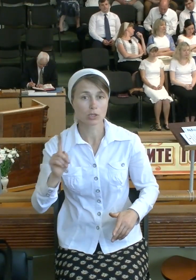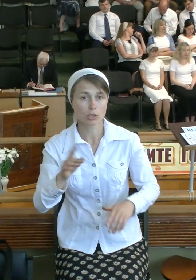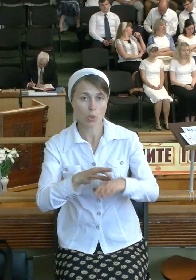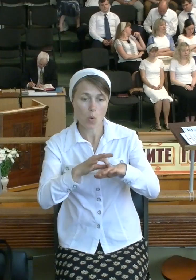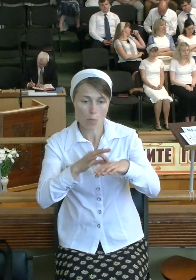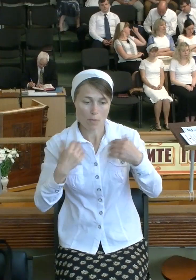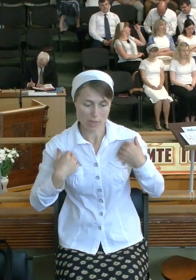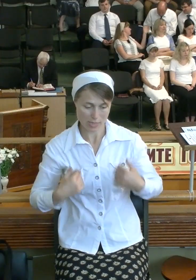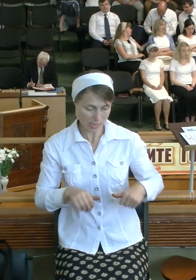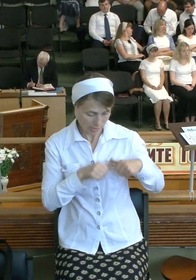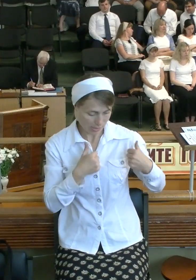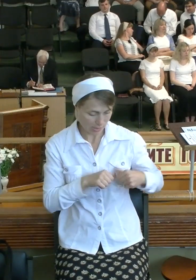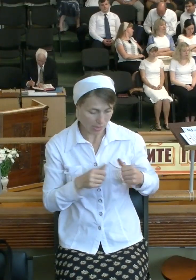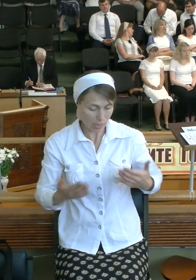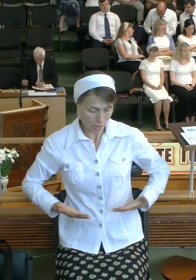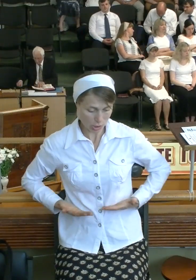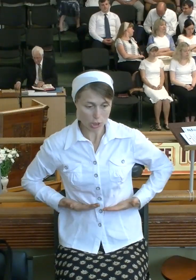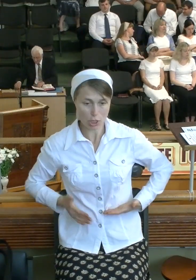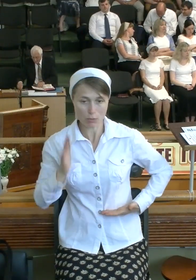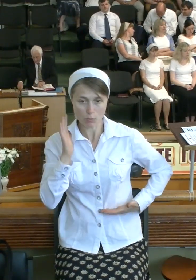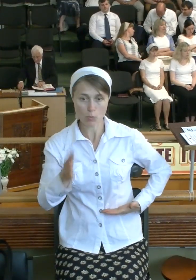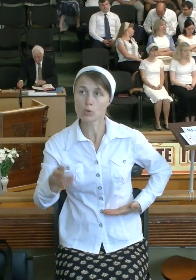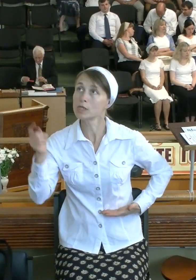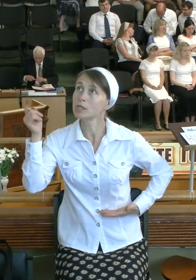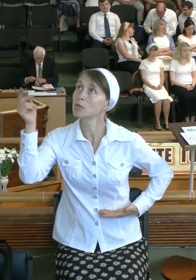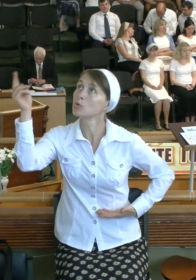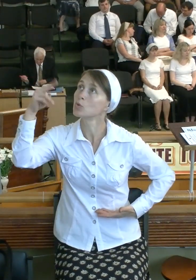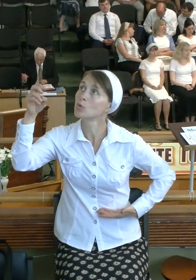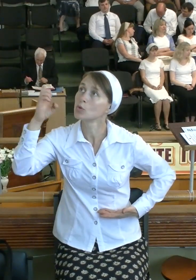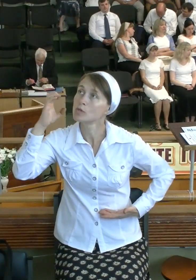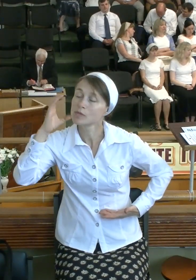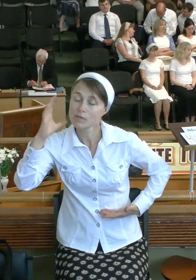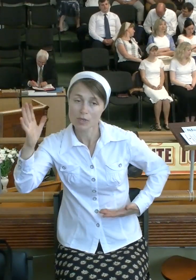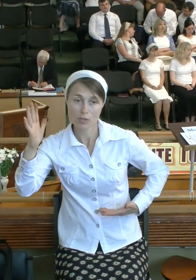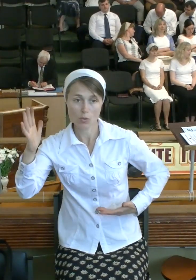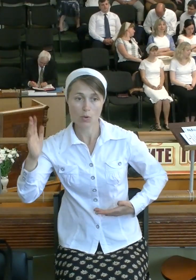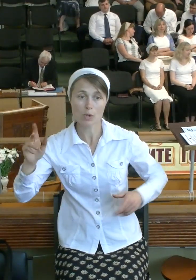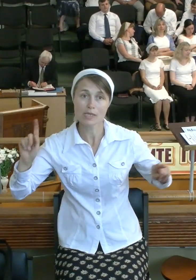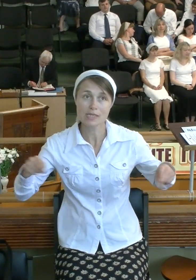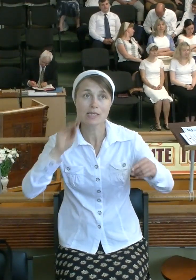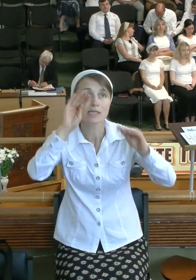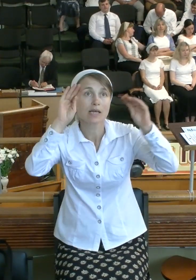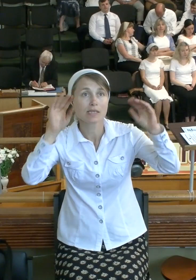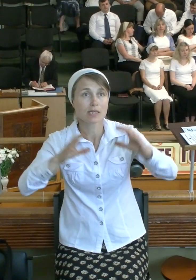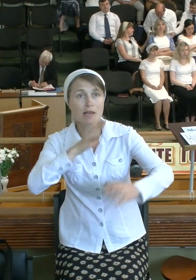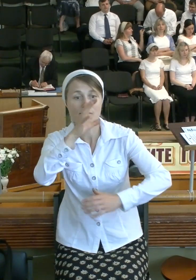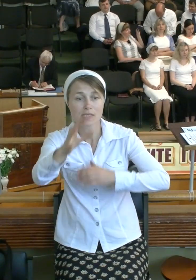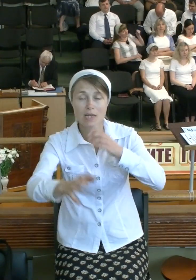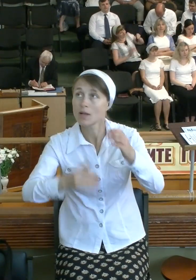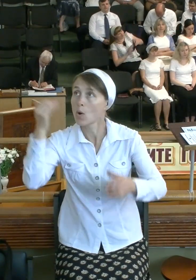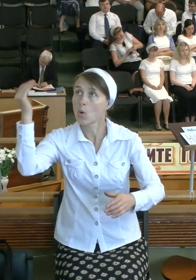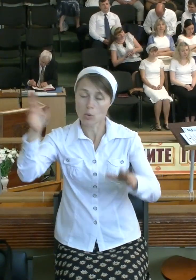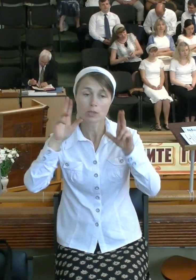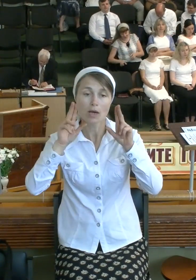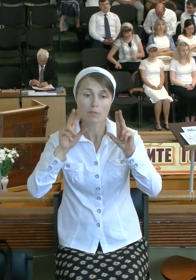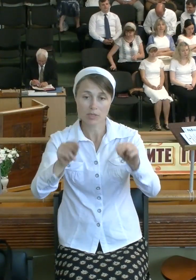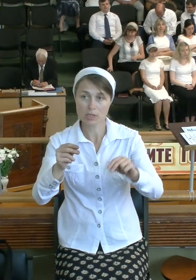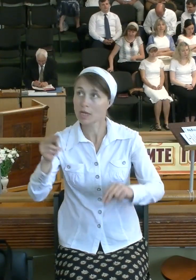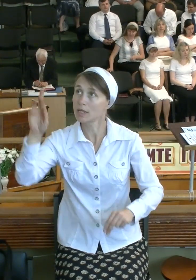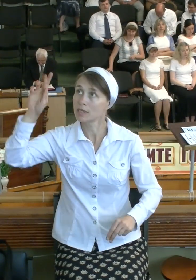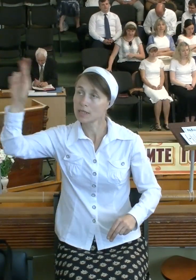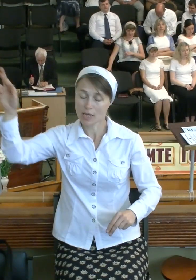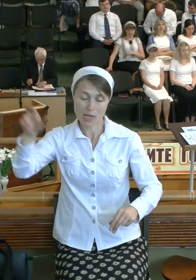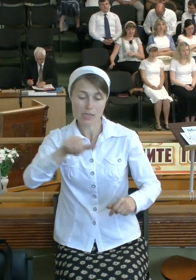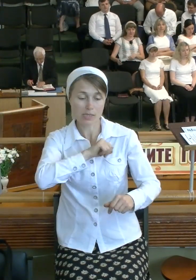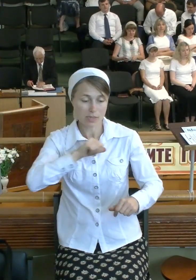сердцах жить будет Дух Создателя Вселенной. Он обещал: «Я сам в сердца